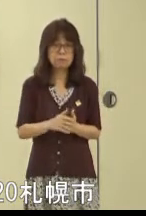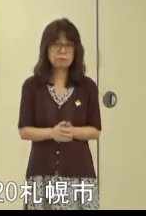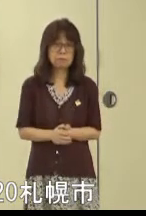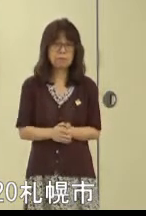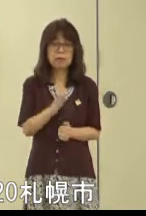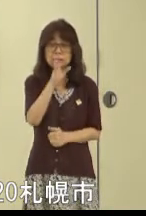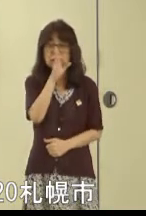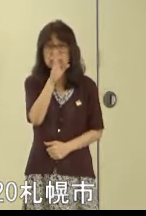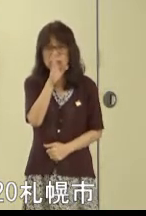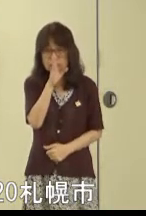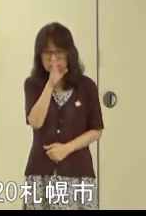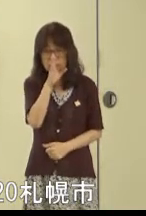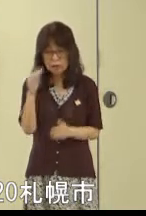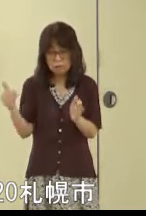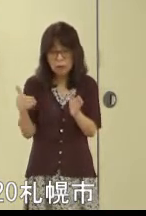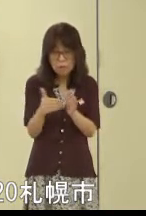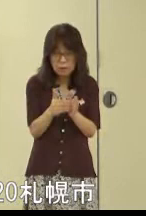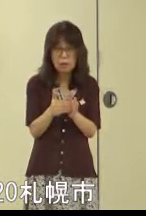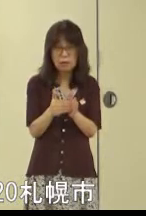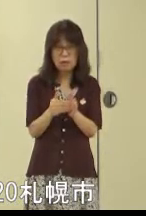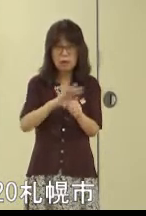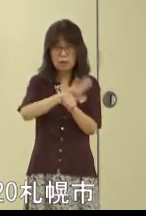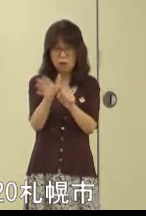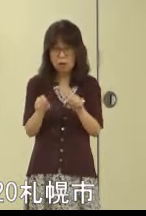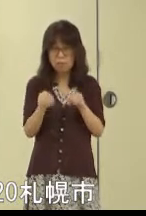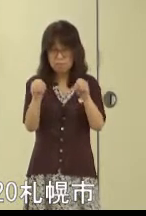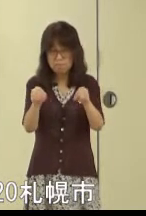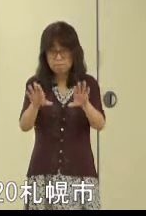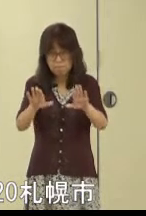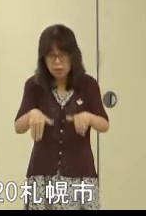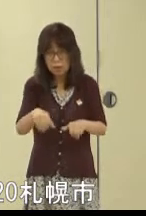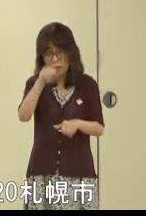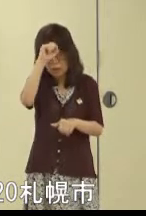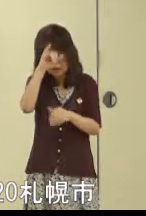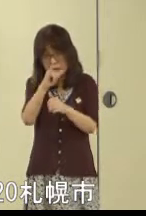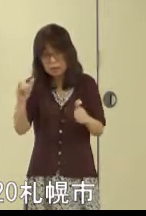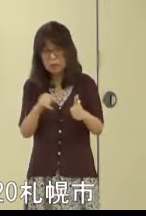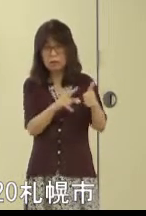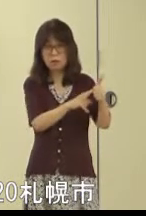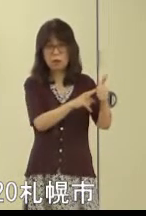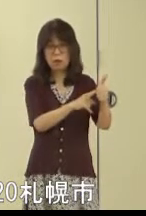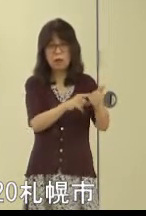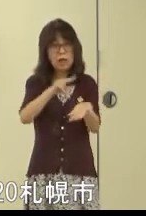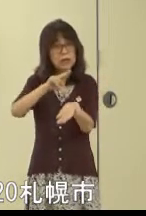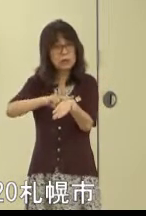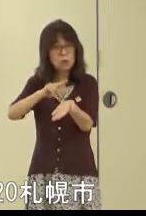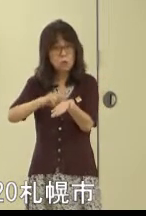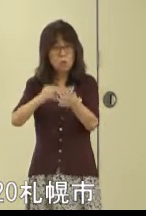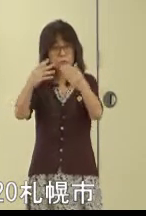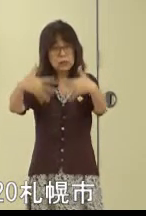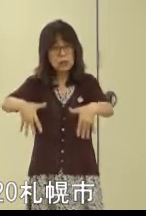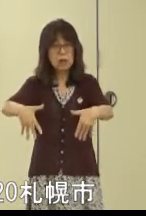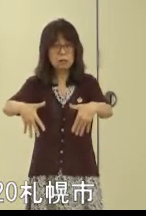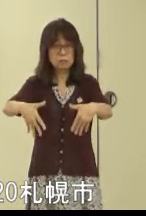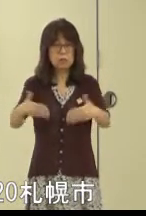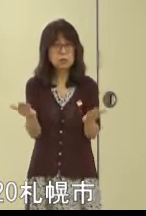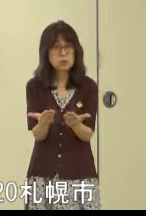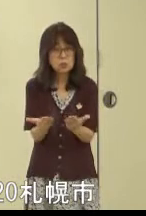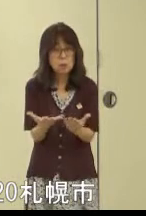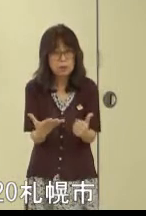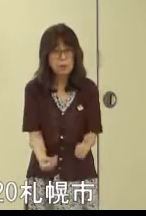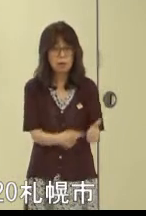まぁ実際にですねこれまで妖精の者の確認をした中で医療機関にお勤めの方とかですね福祉